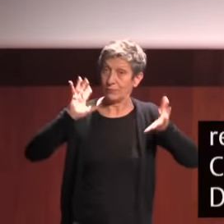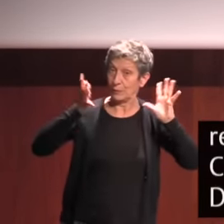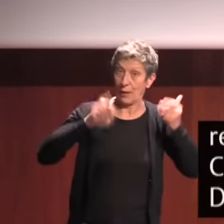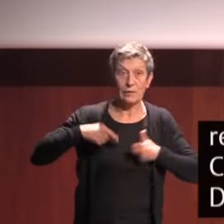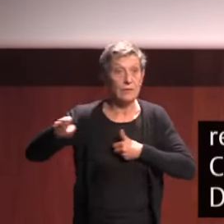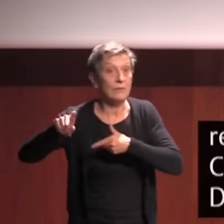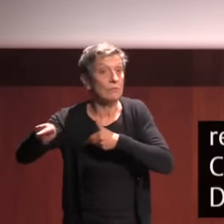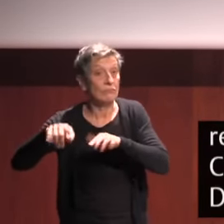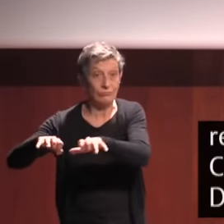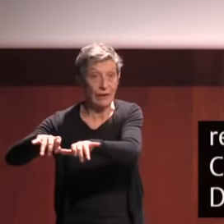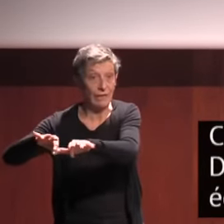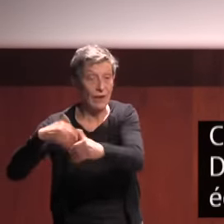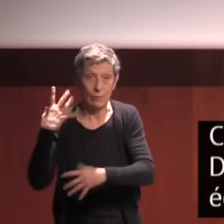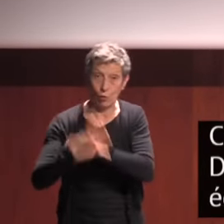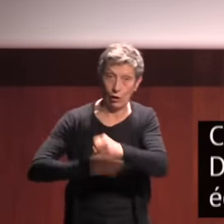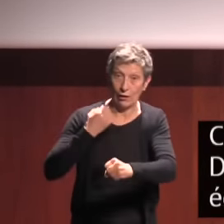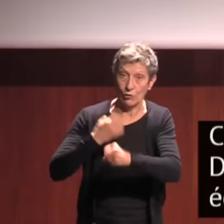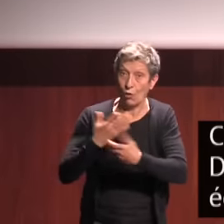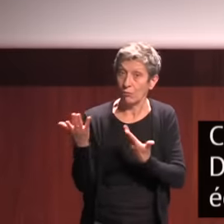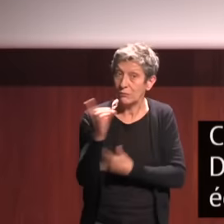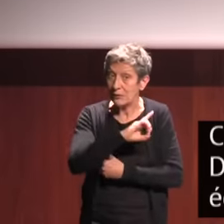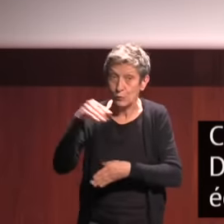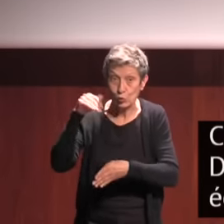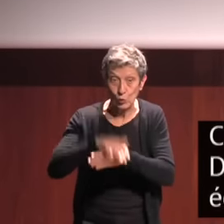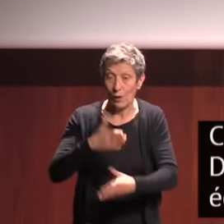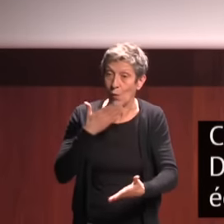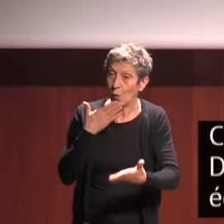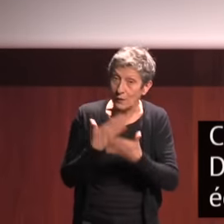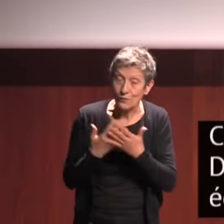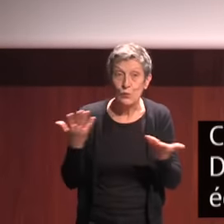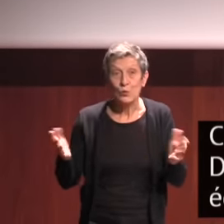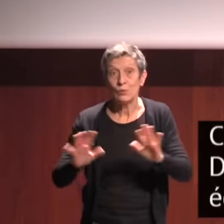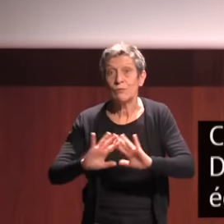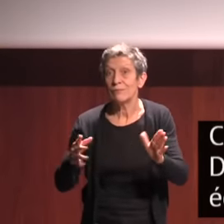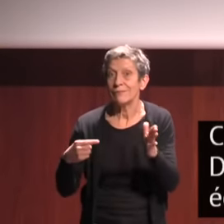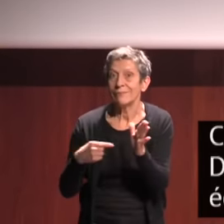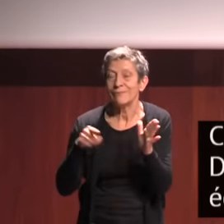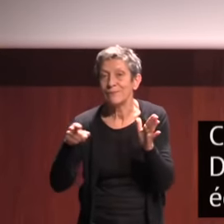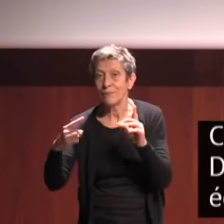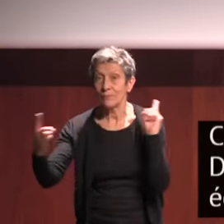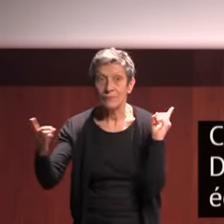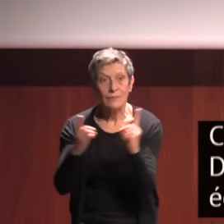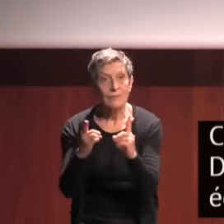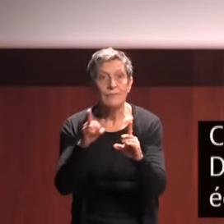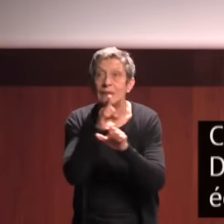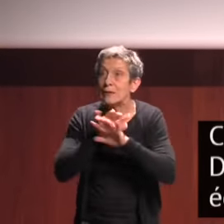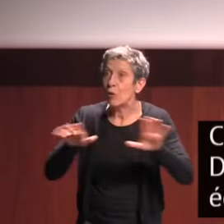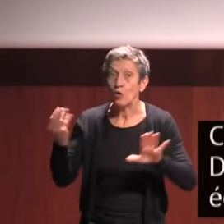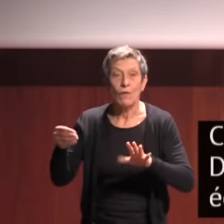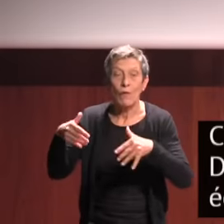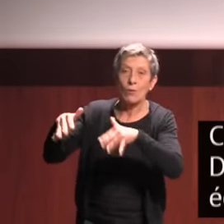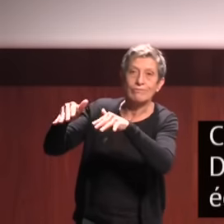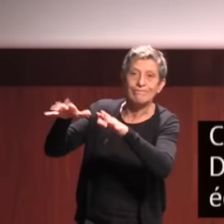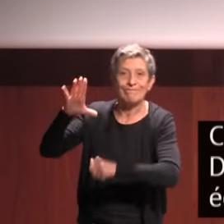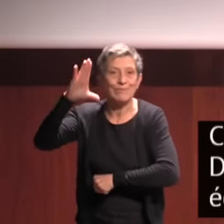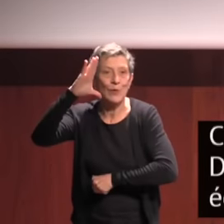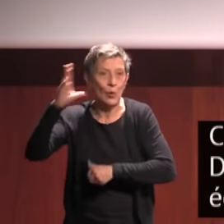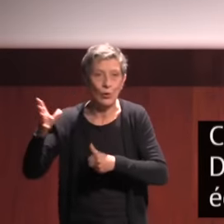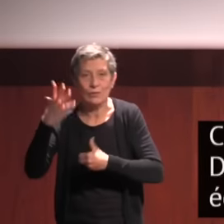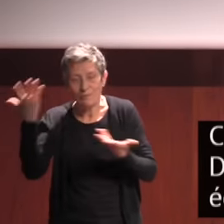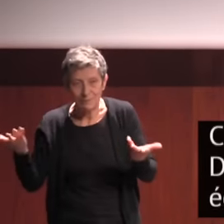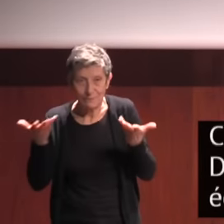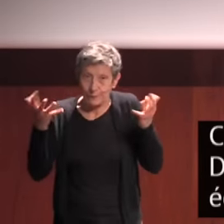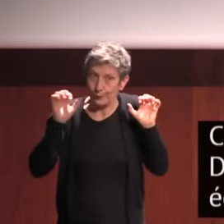4 ans durant, et se sont donné rendez-vous le dimanche soir, quand enfin, elles pouvaient se rencontrer dans le silence des enfants